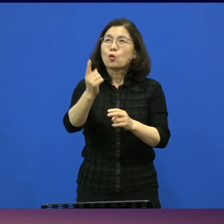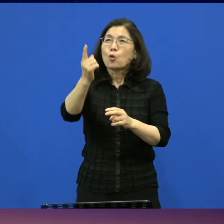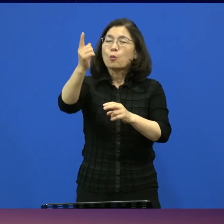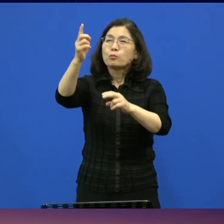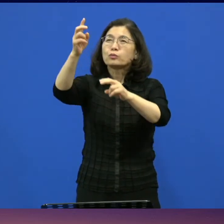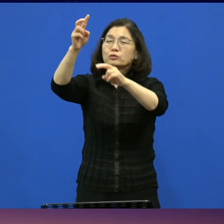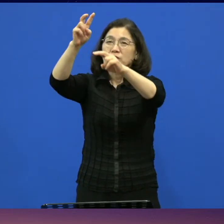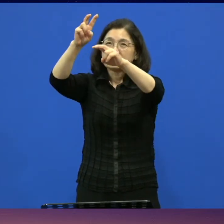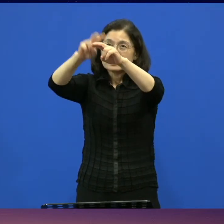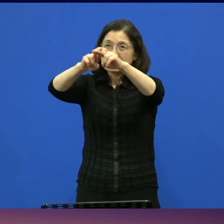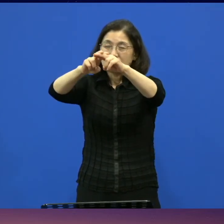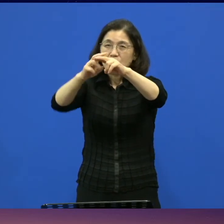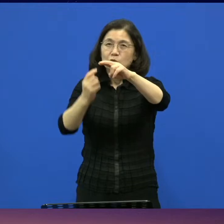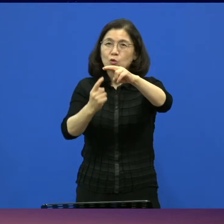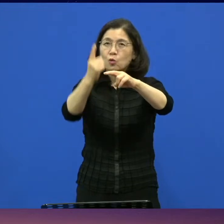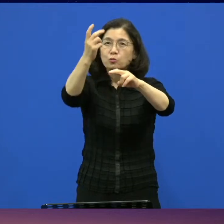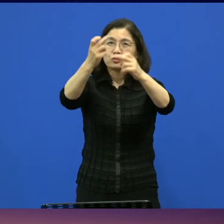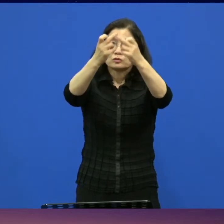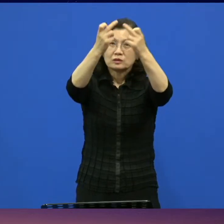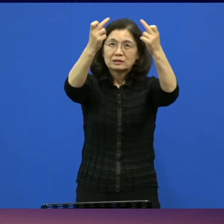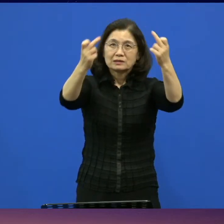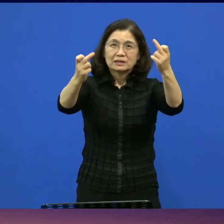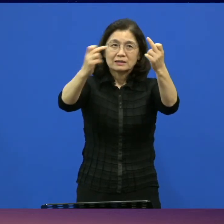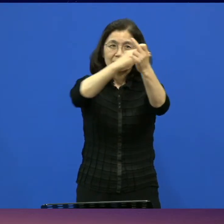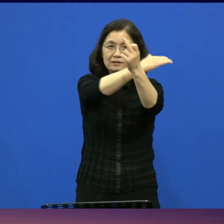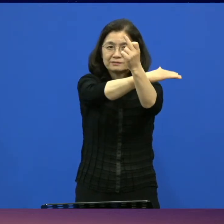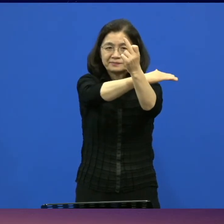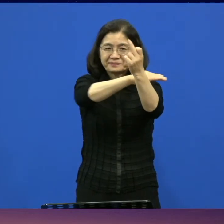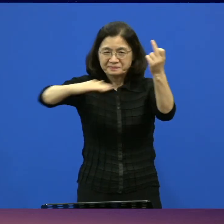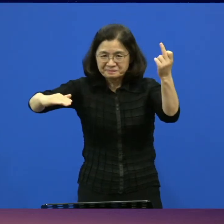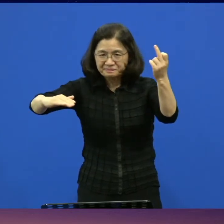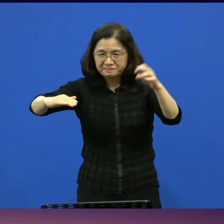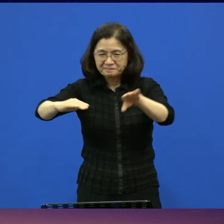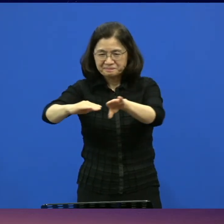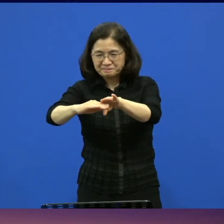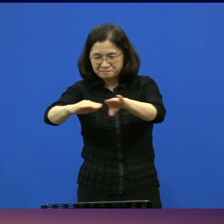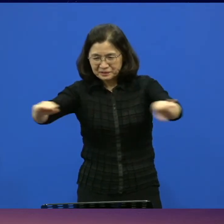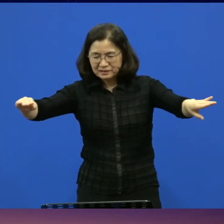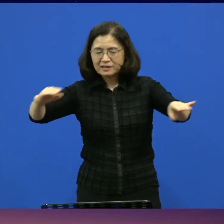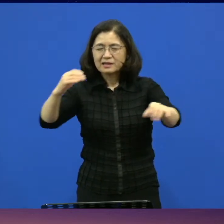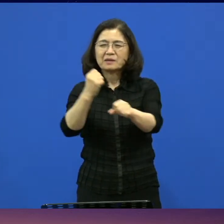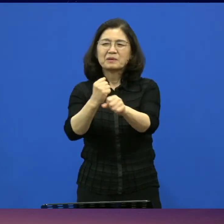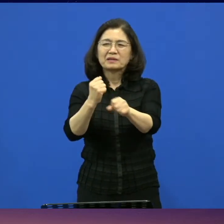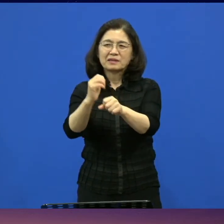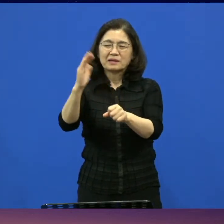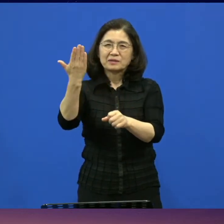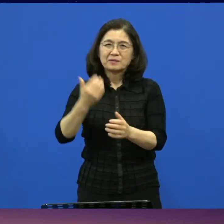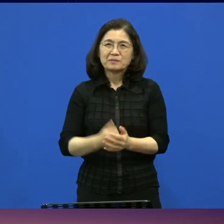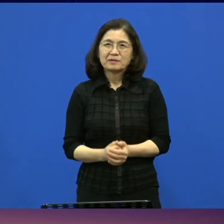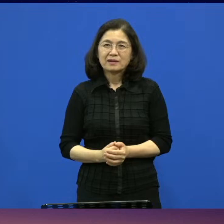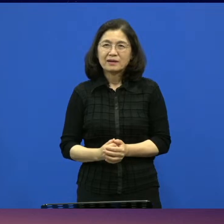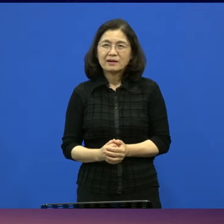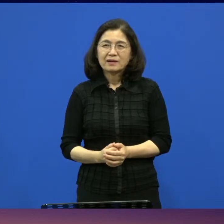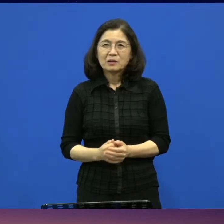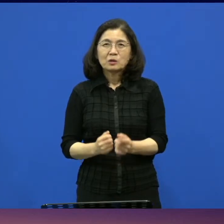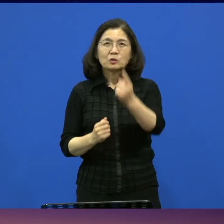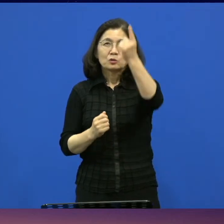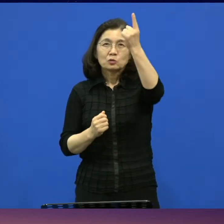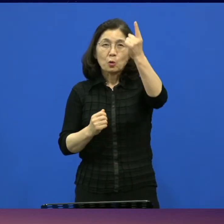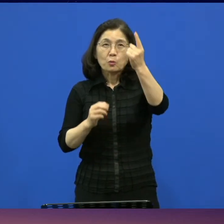거예요. 그래야 대로를 만들 수 있다는 거예요. 높은 곳이란 어떤 곳입니까? 마음의 교만이에요. 마음의